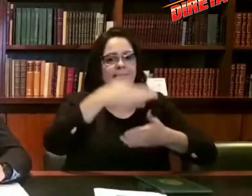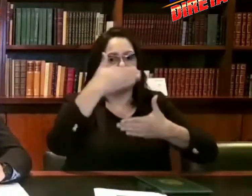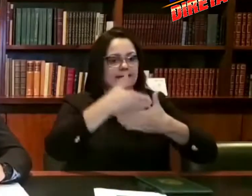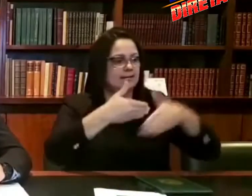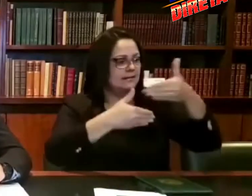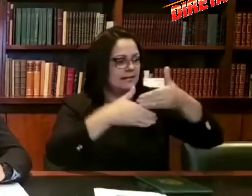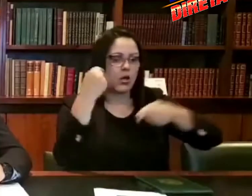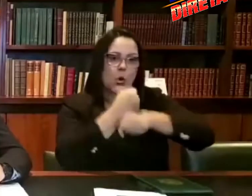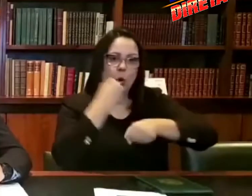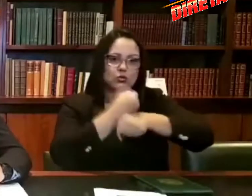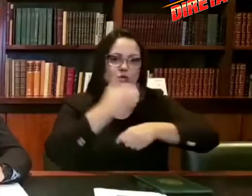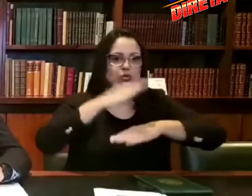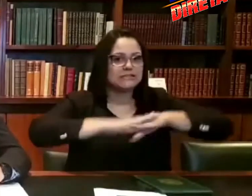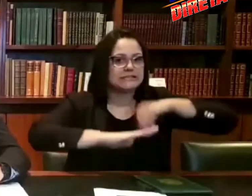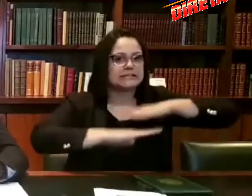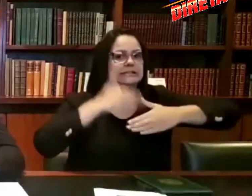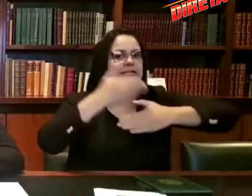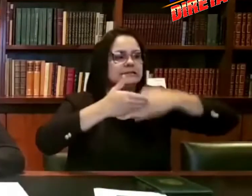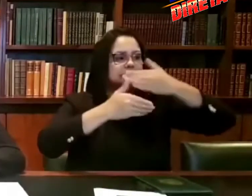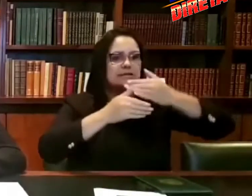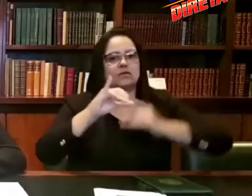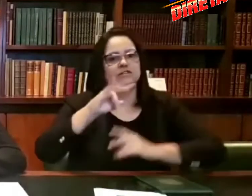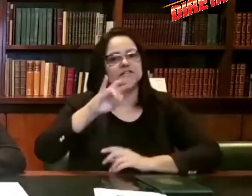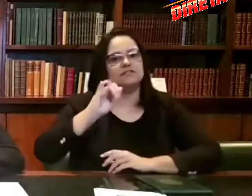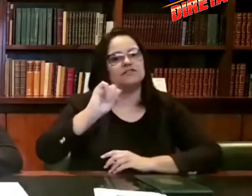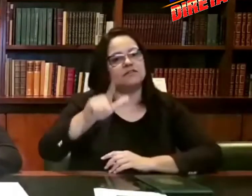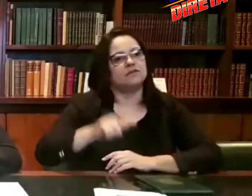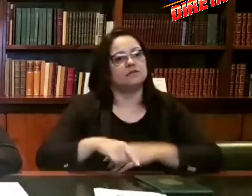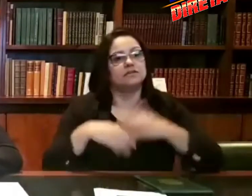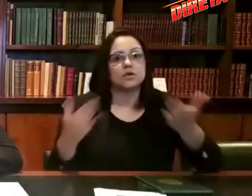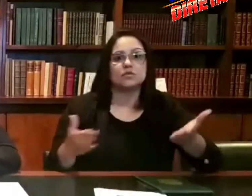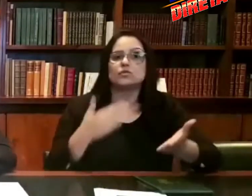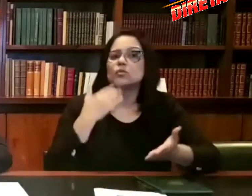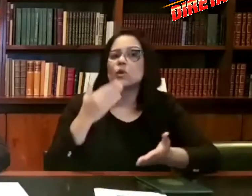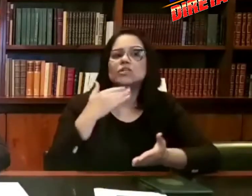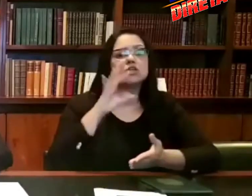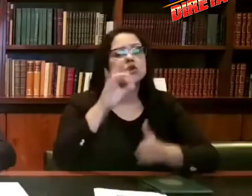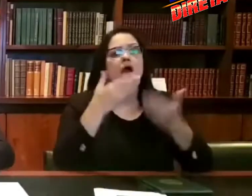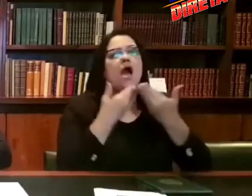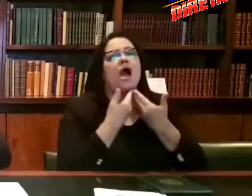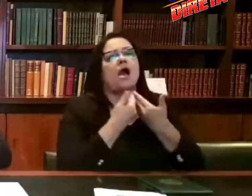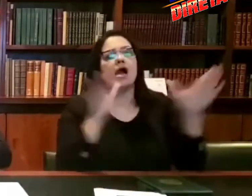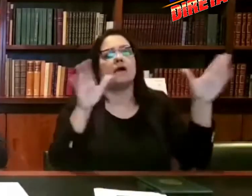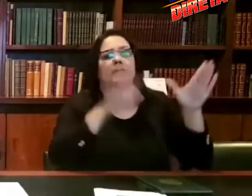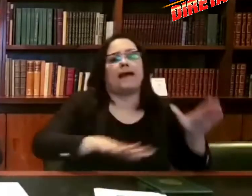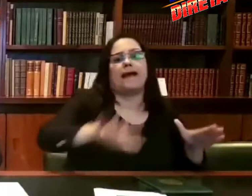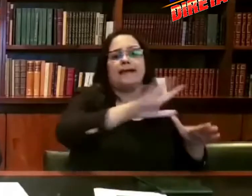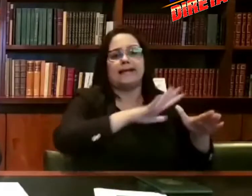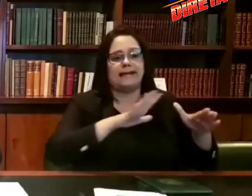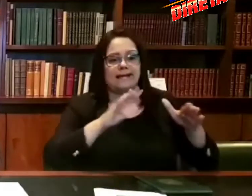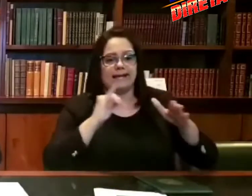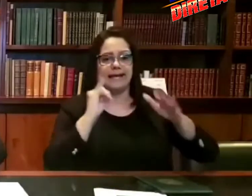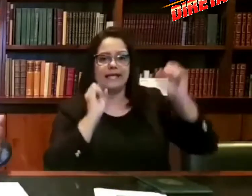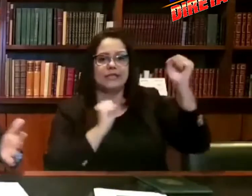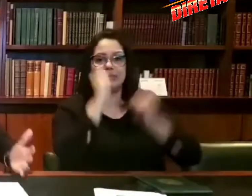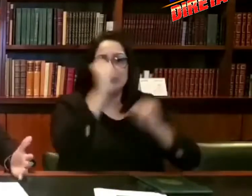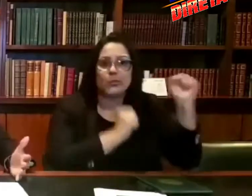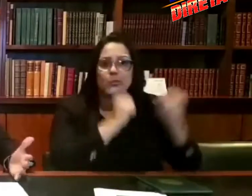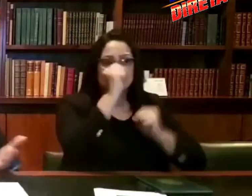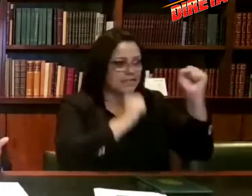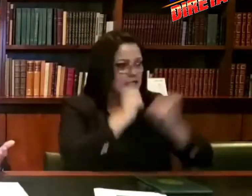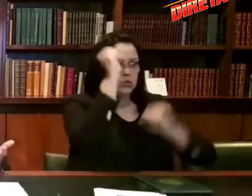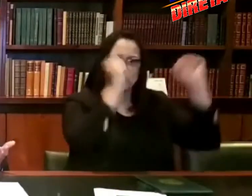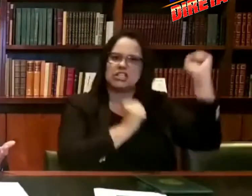da atividade industrial, mas deixe bem claro, não basta apenas você abrir para atividade industrial, se o industrial produz, nós de